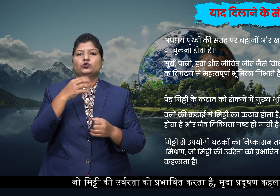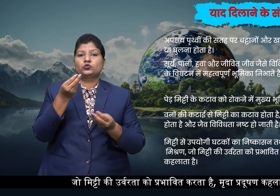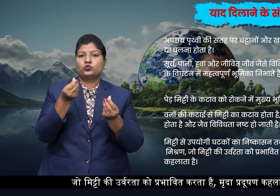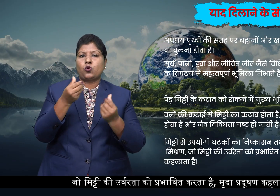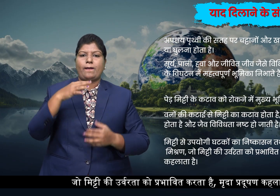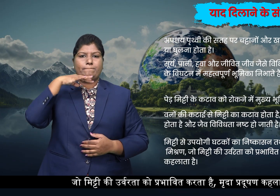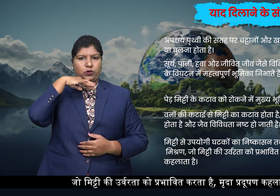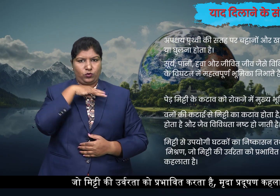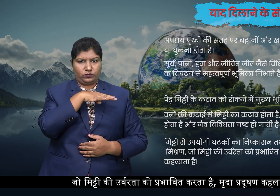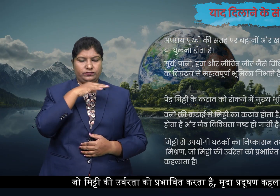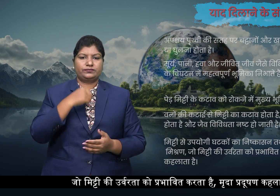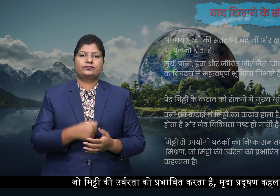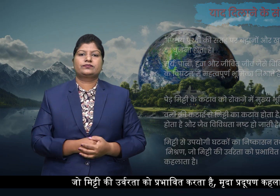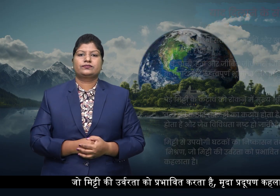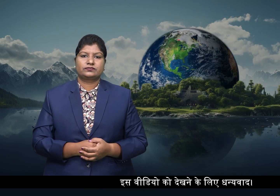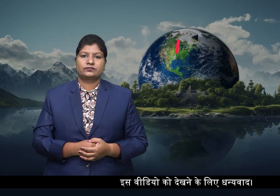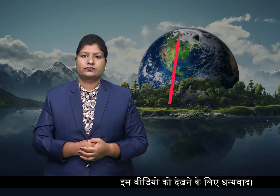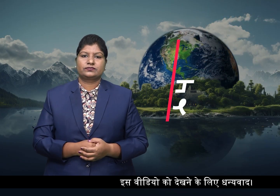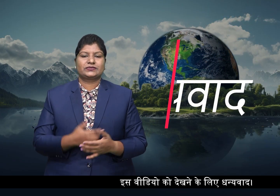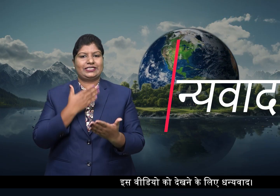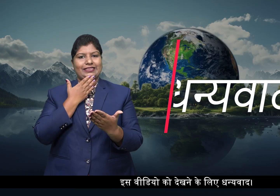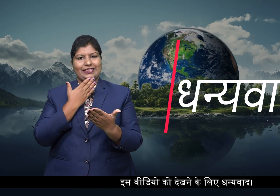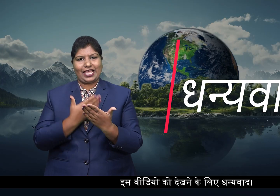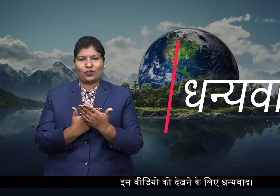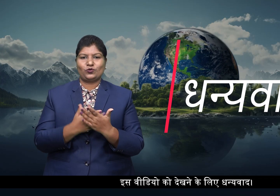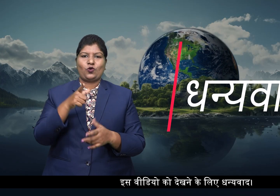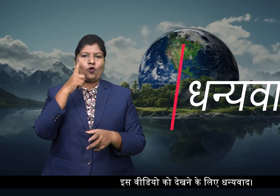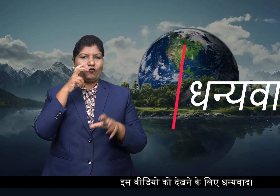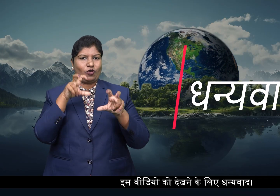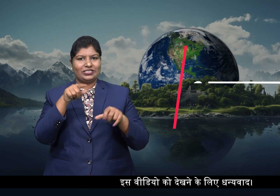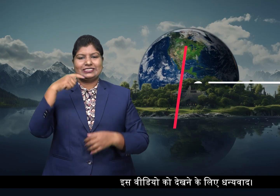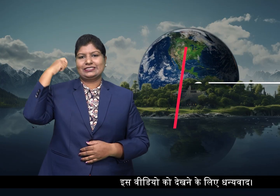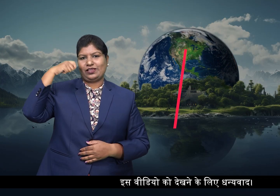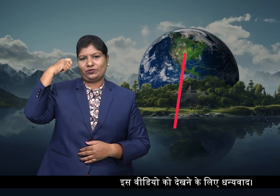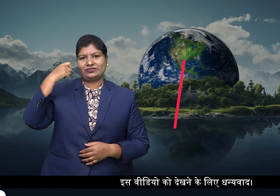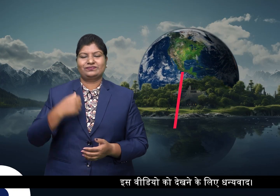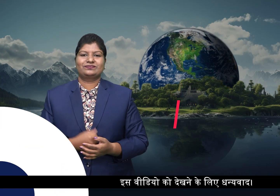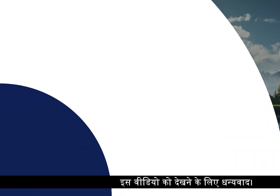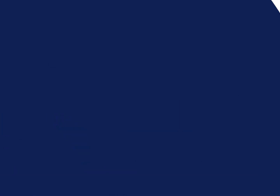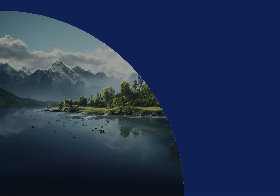इस वीडियो को देखने के लिए धन्यवाद।